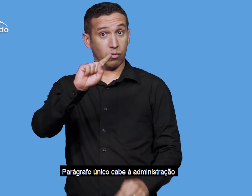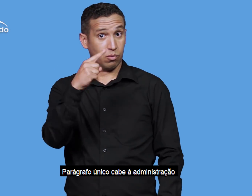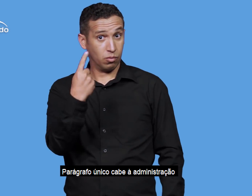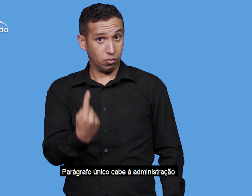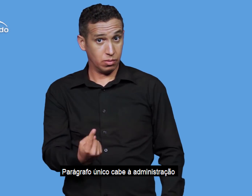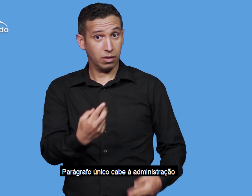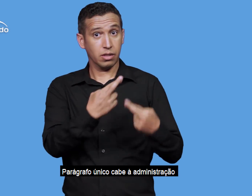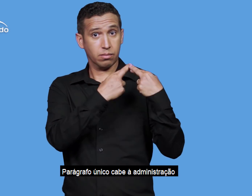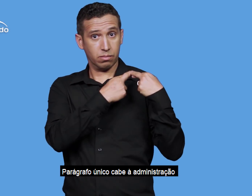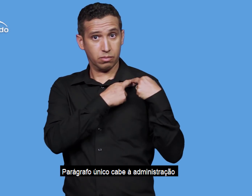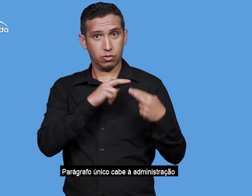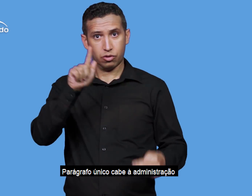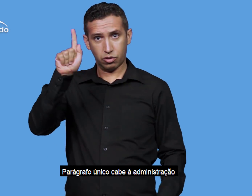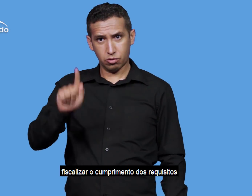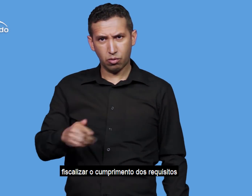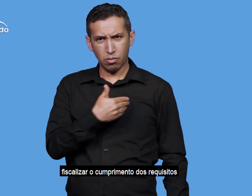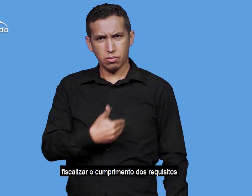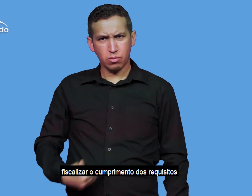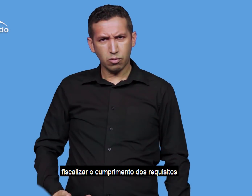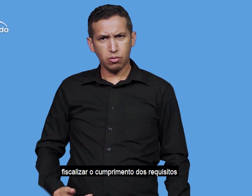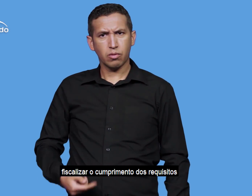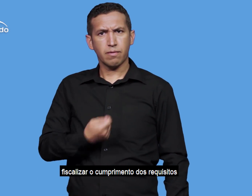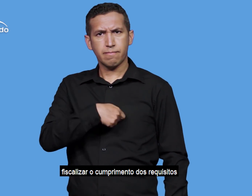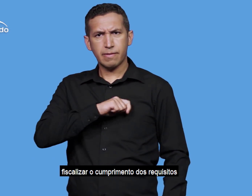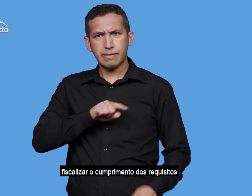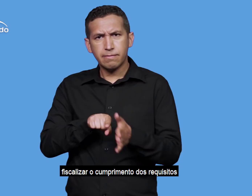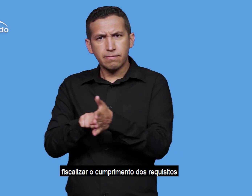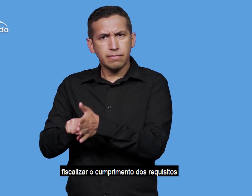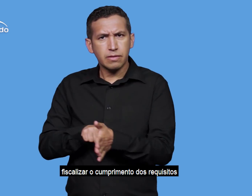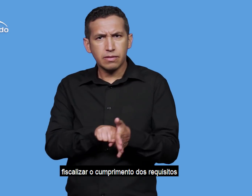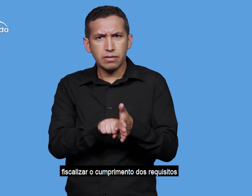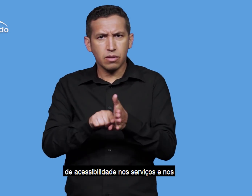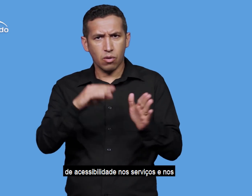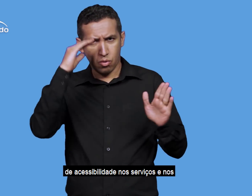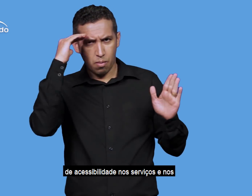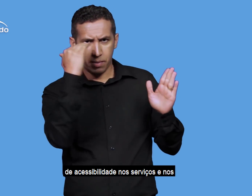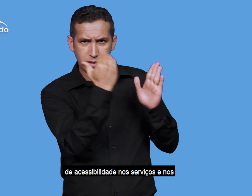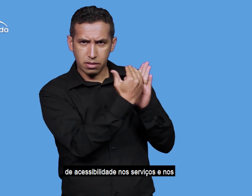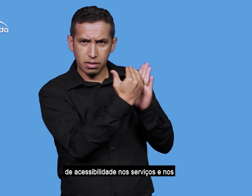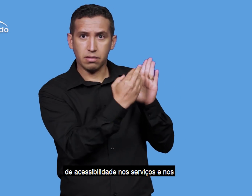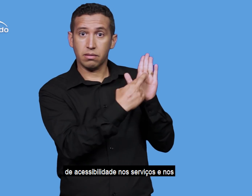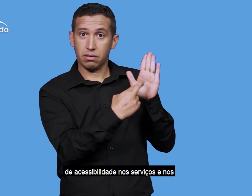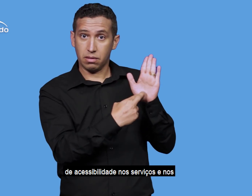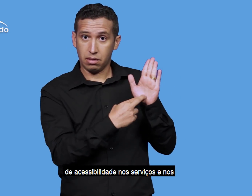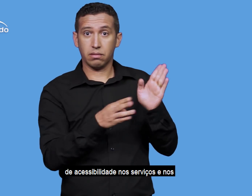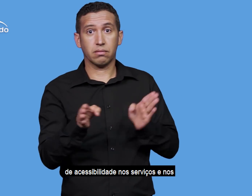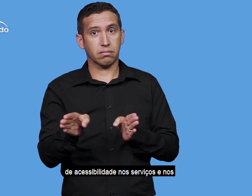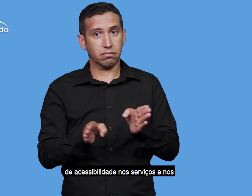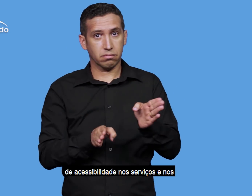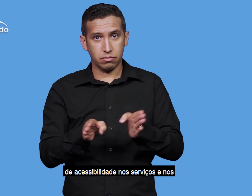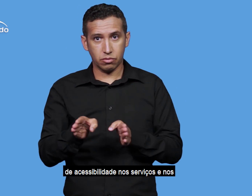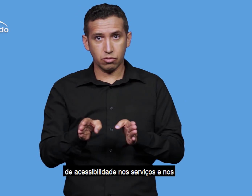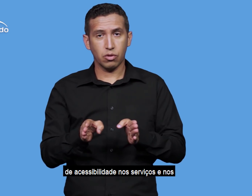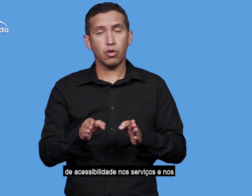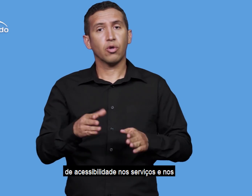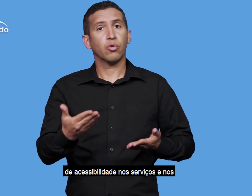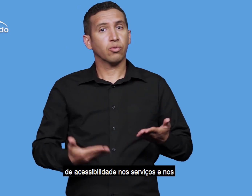cabe à administração fiscalizar o cumprimento dos requisitos de acessibilidade nos serviços e nos